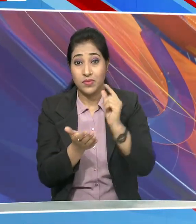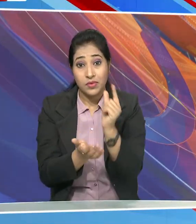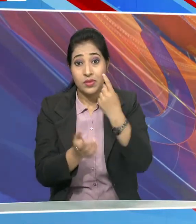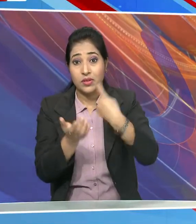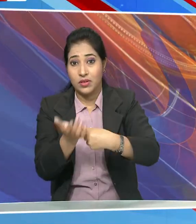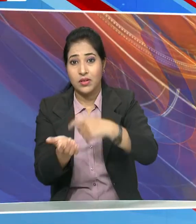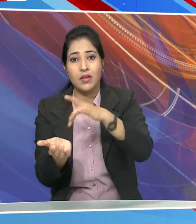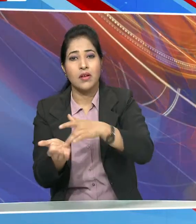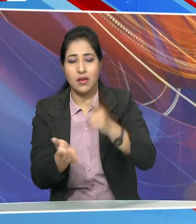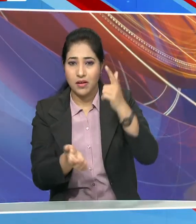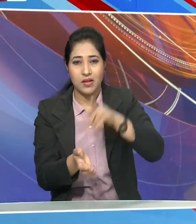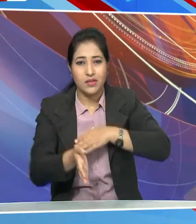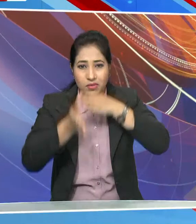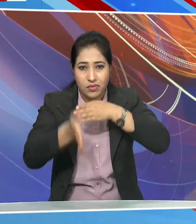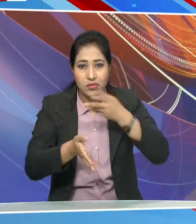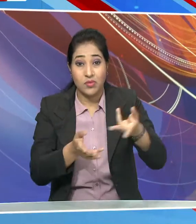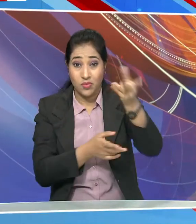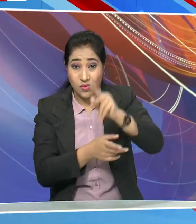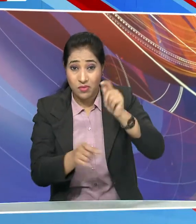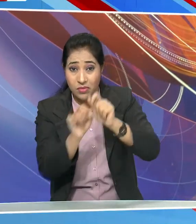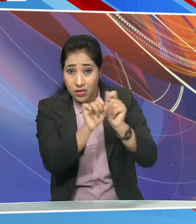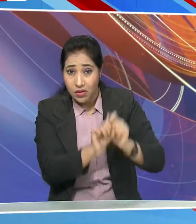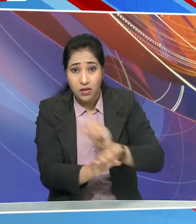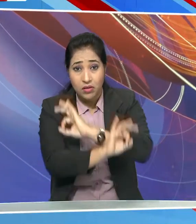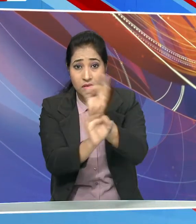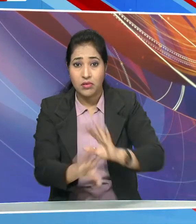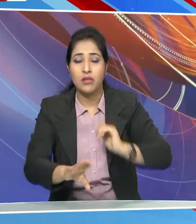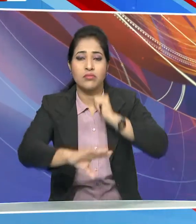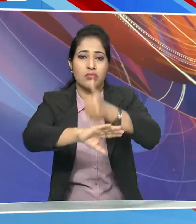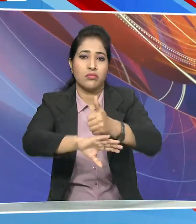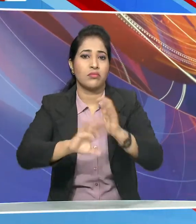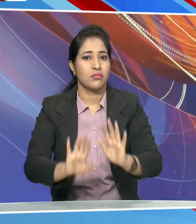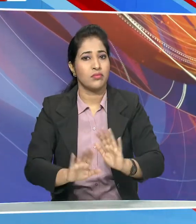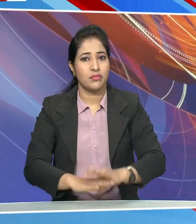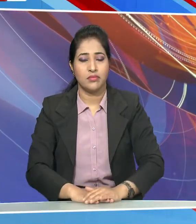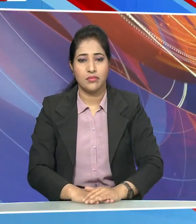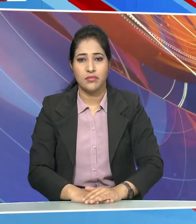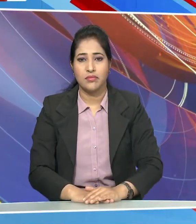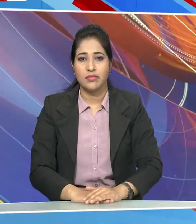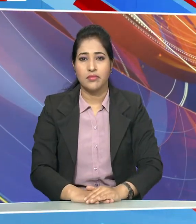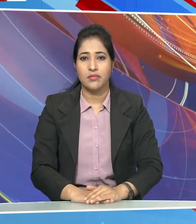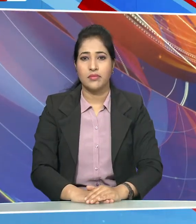रेलगढ़ के दोहरीकरण की भी आधारशिला राखी जाएगी